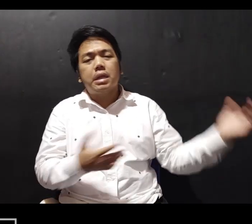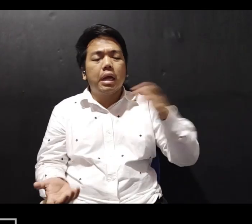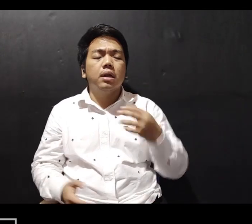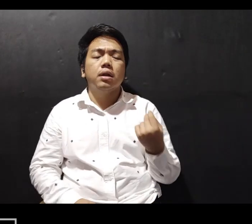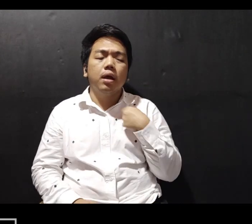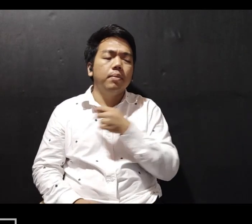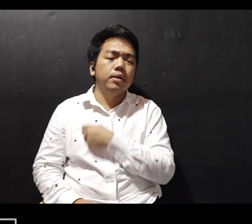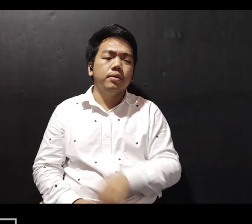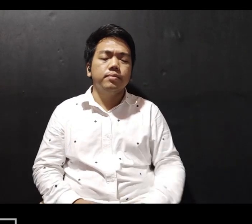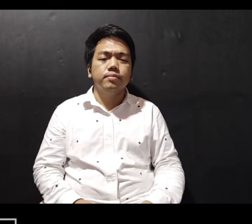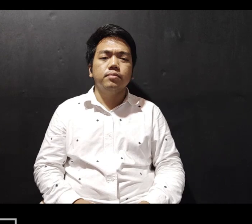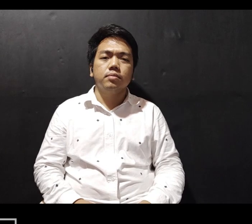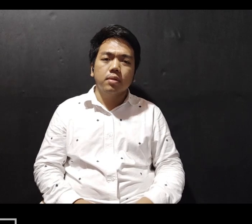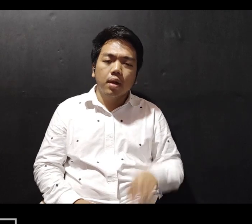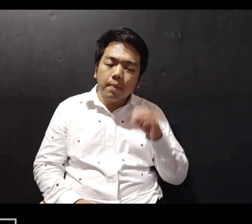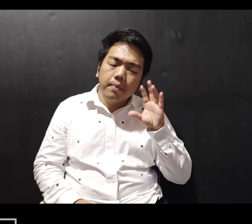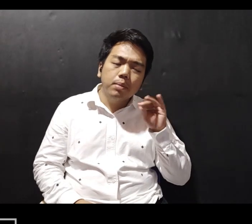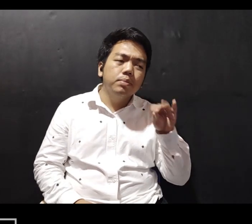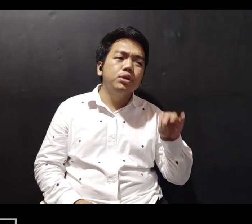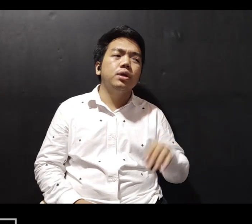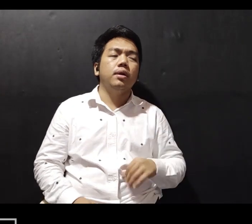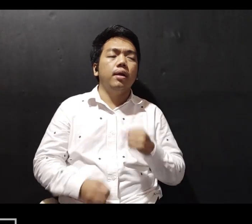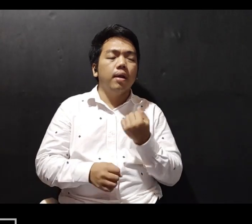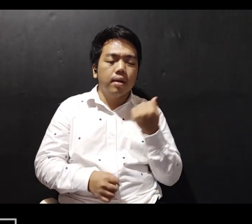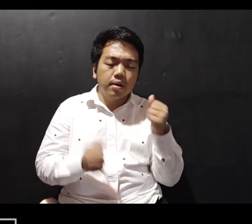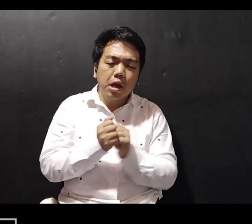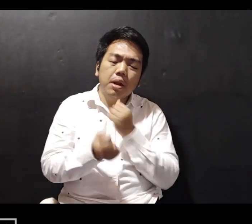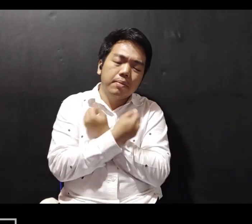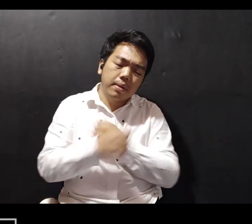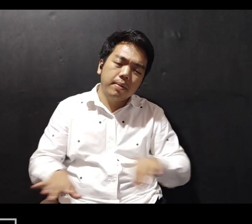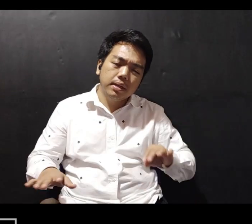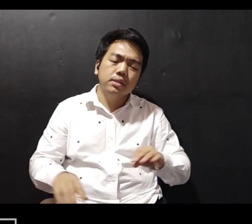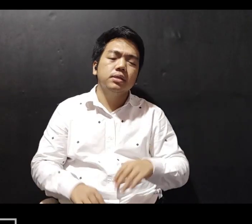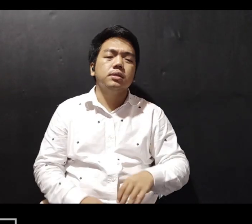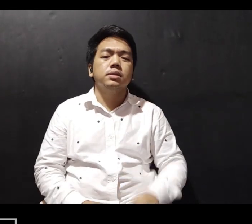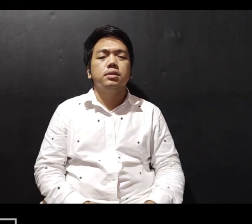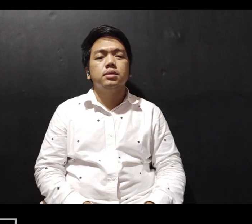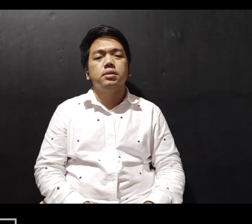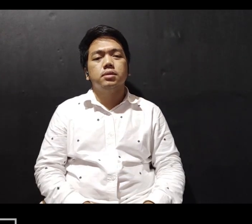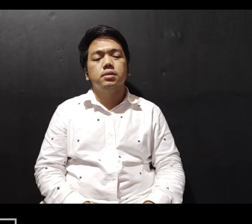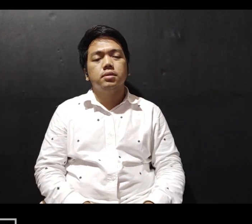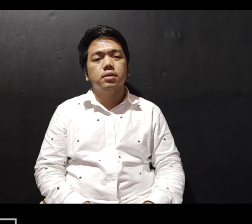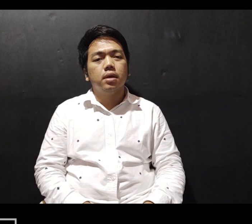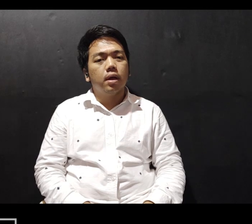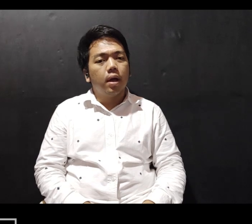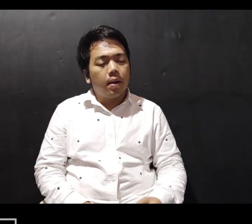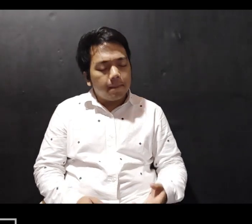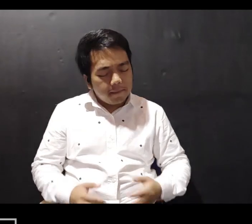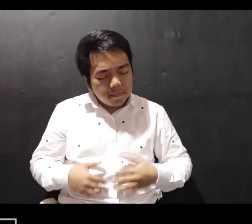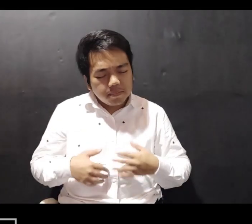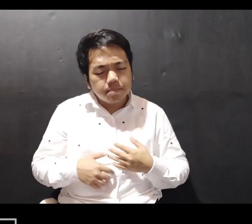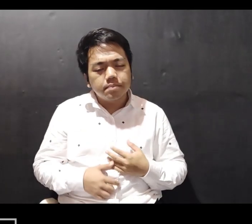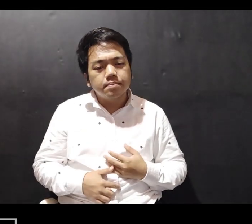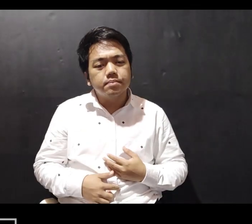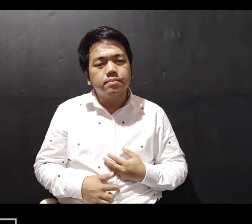dengan hidup kami. Berbicara dengan bebas, kami mendengarkan Tuhan, pakai bibir hamba. Sampaikan isi hati-Mu.